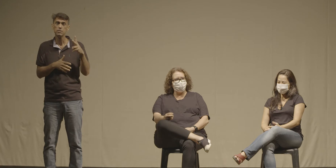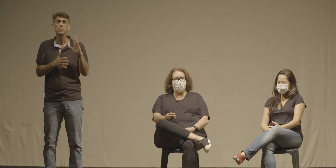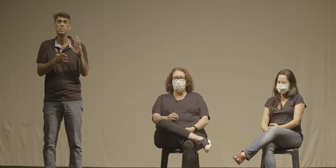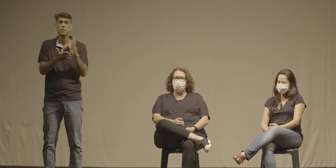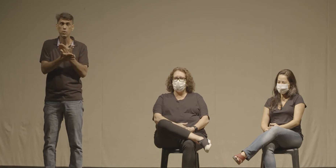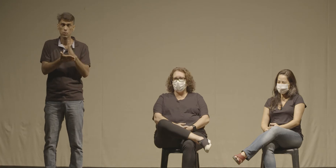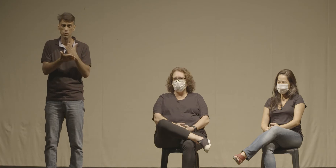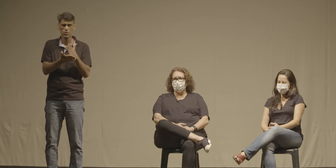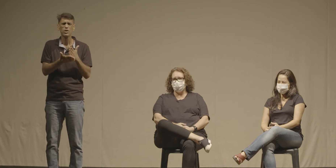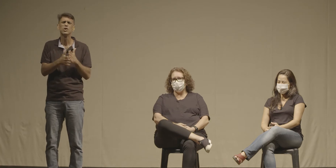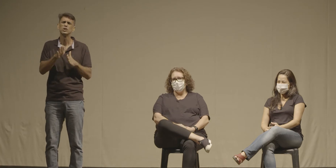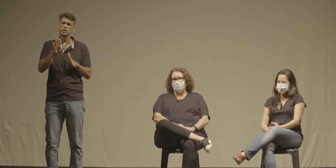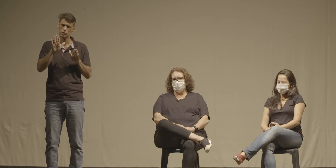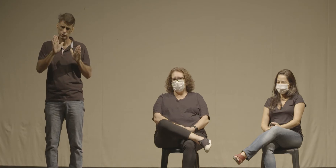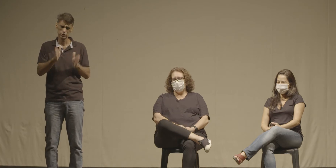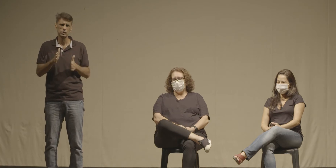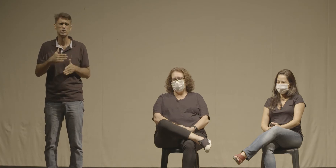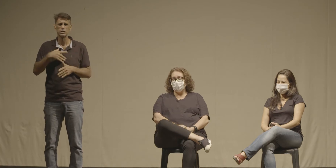Algumas passaram por situações